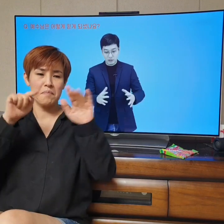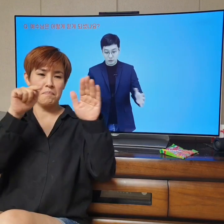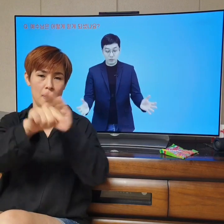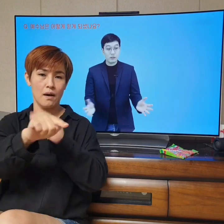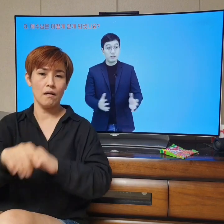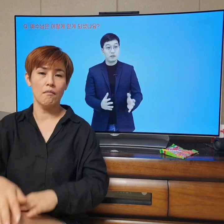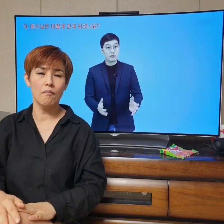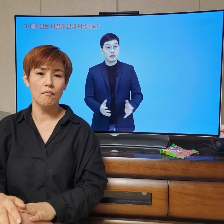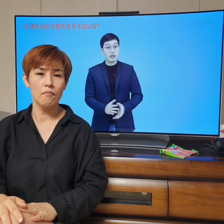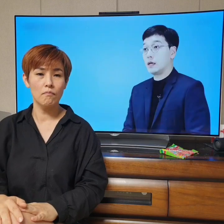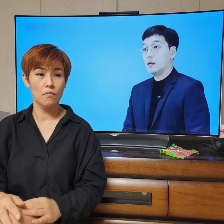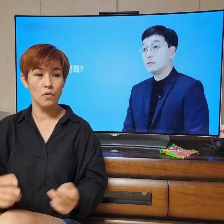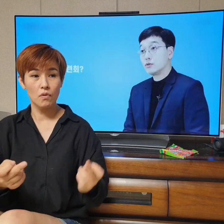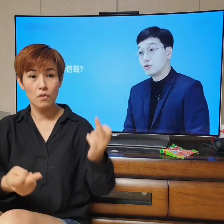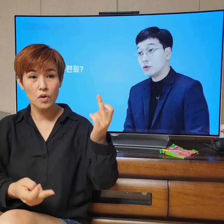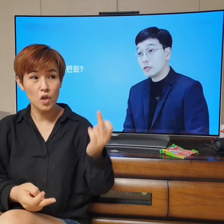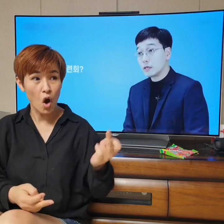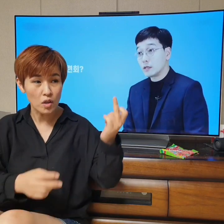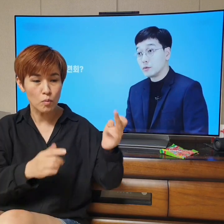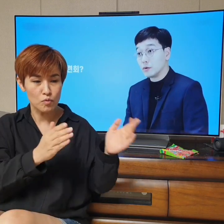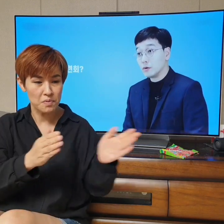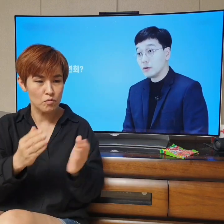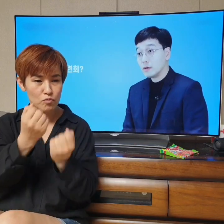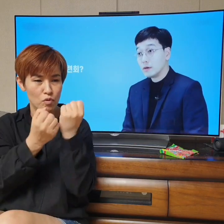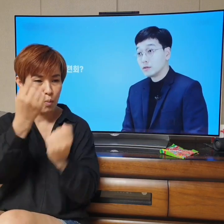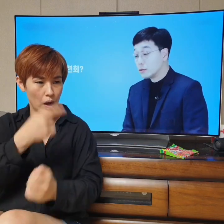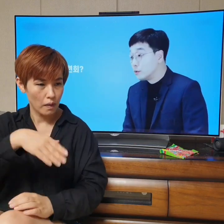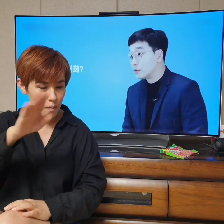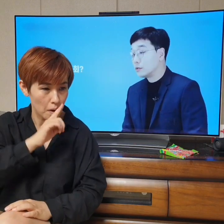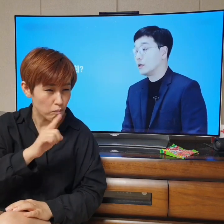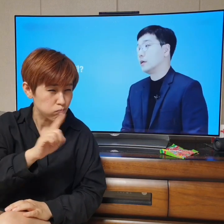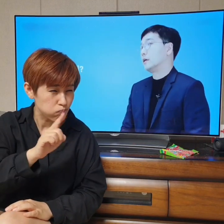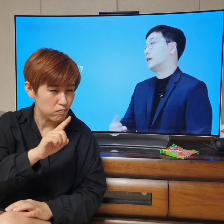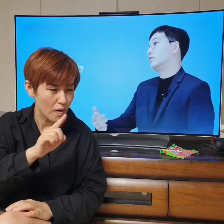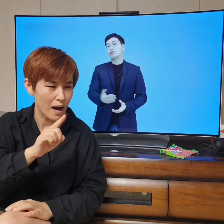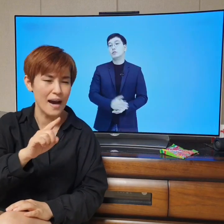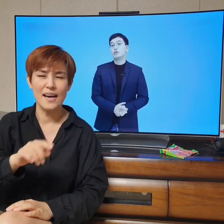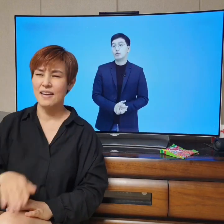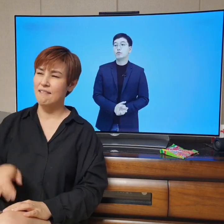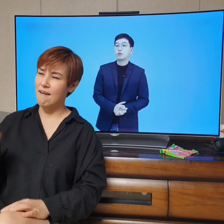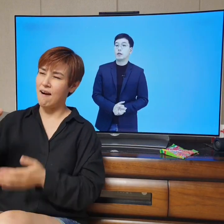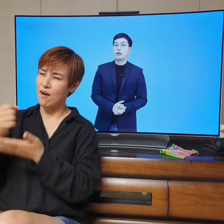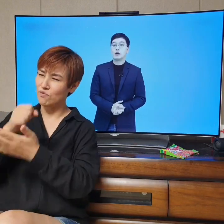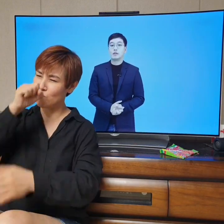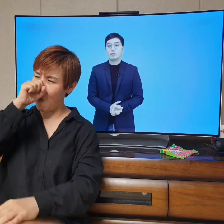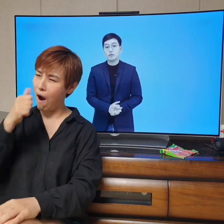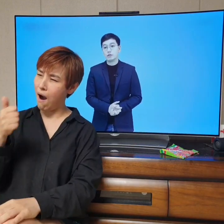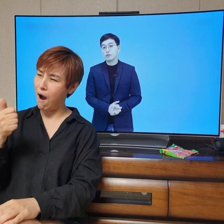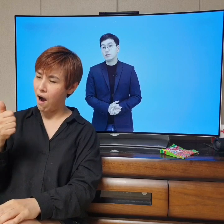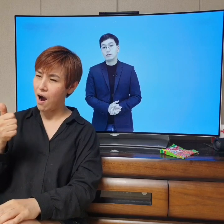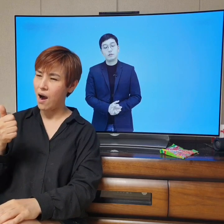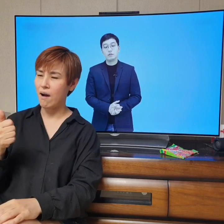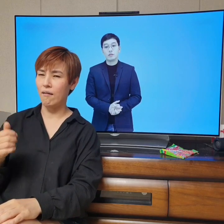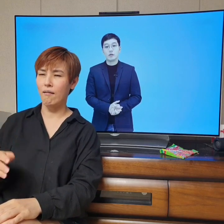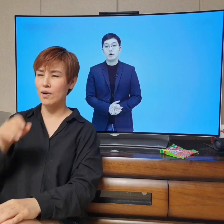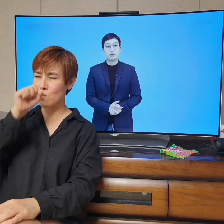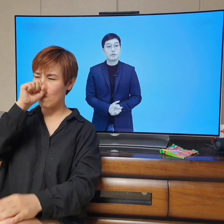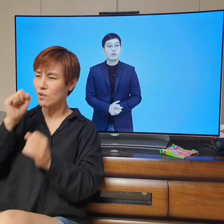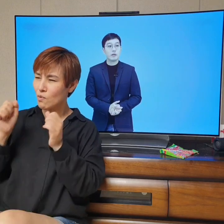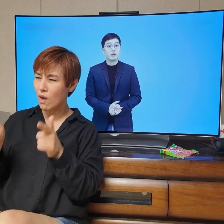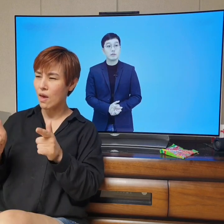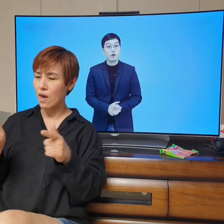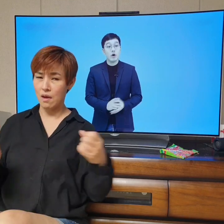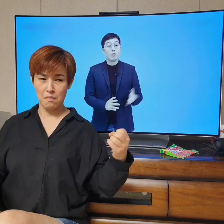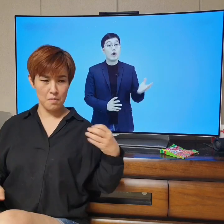형들이 막 준비를 하는데 무슨 수련회를 간다고. 그래서 그게 뭐예요? 그랬더니 야, 너 운이 좋은 거야. 너 이런